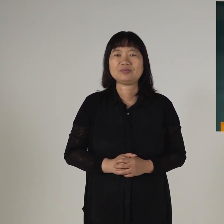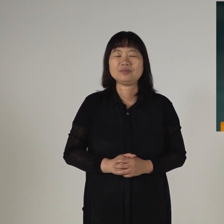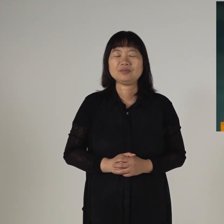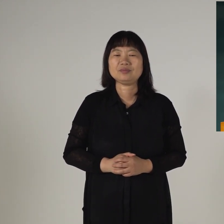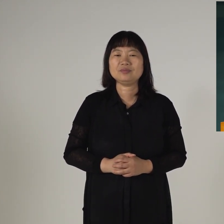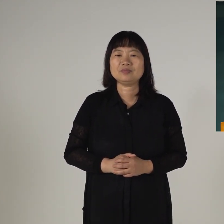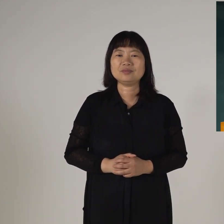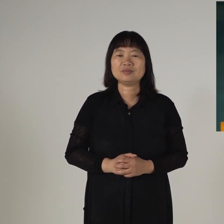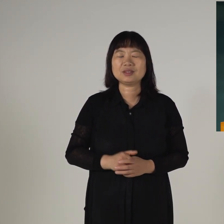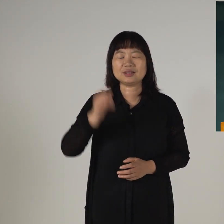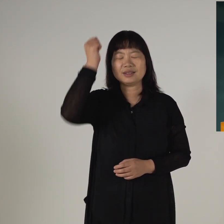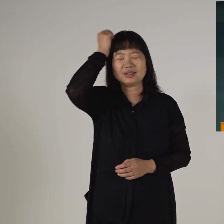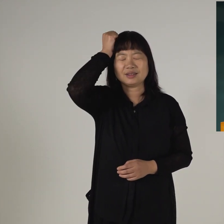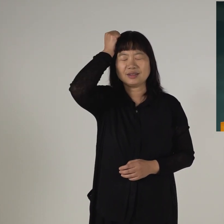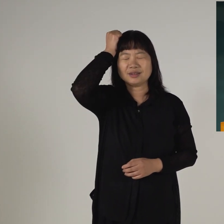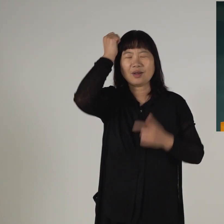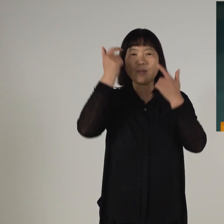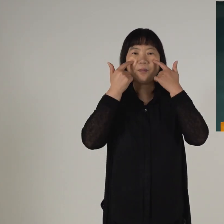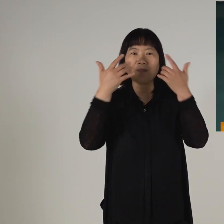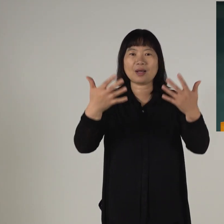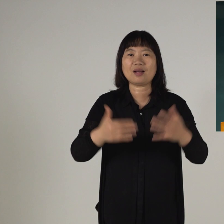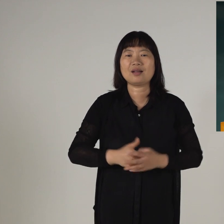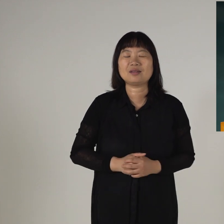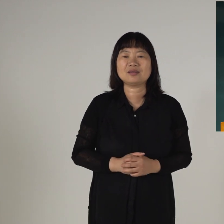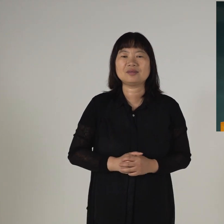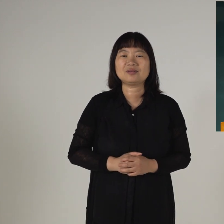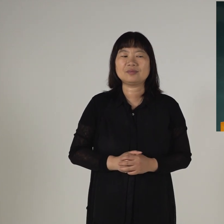기억이 잊혀지질 않아요.